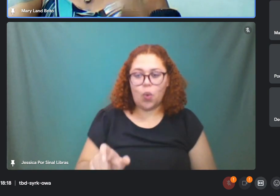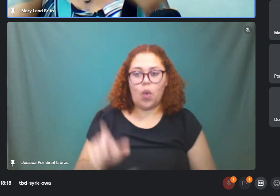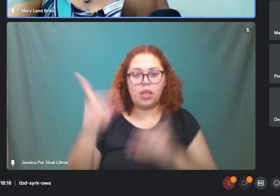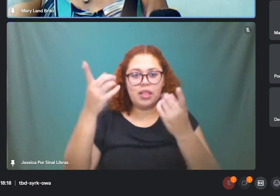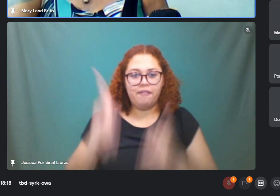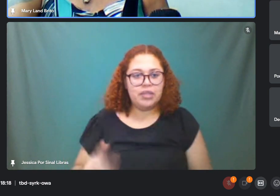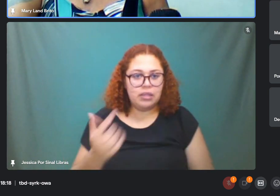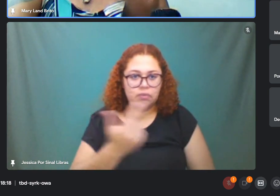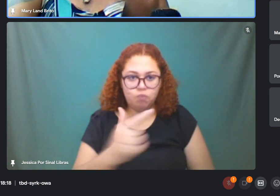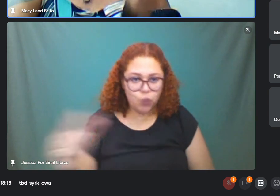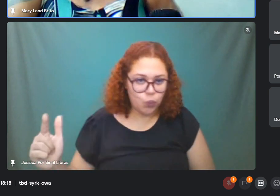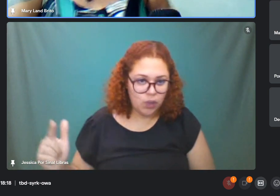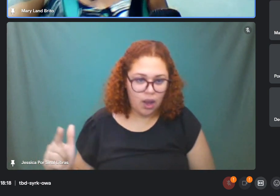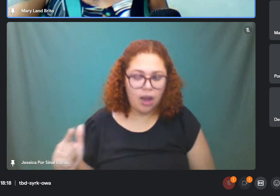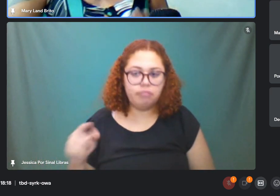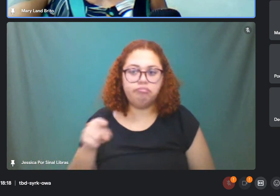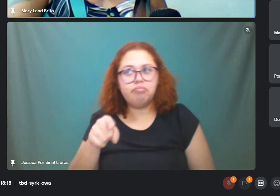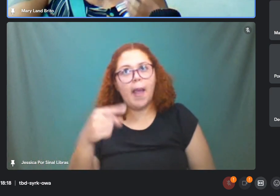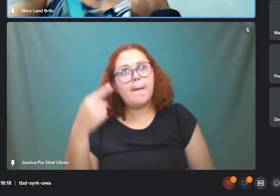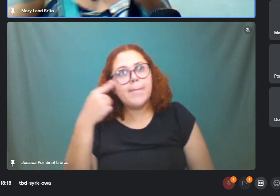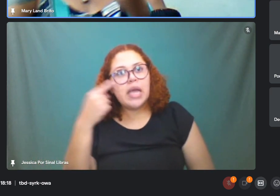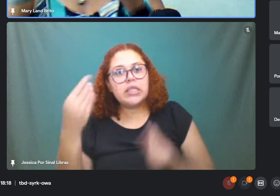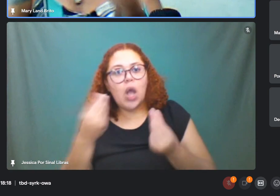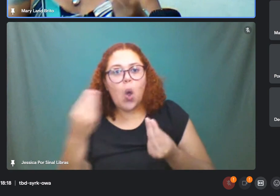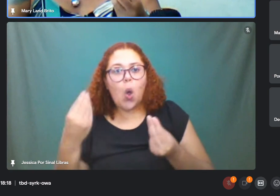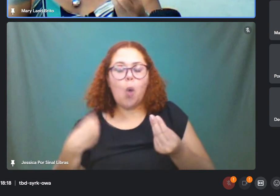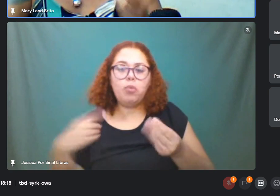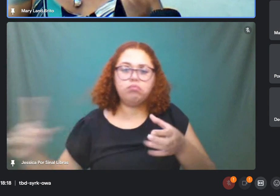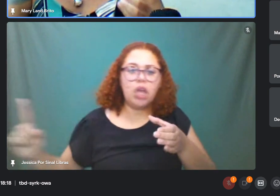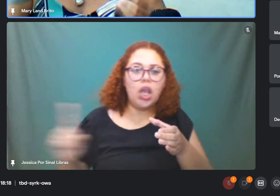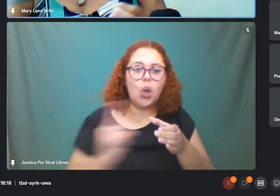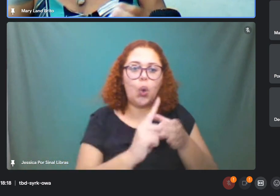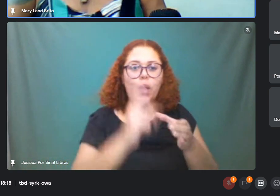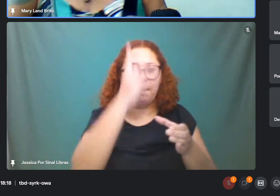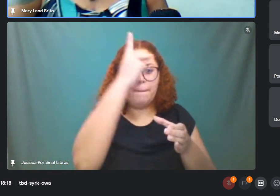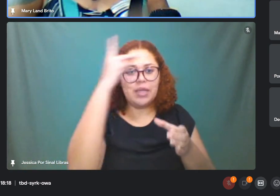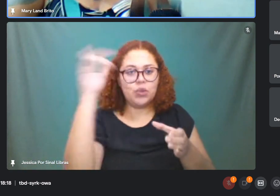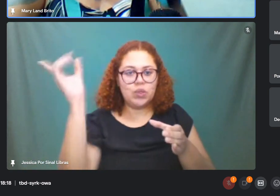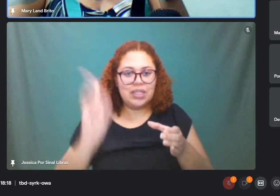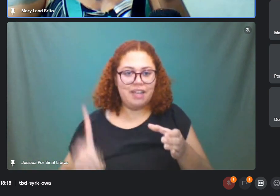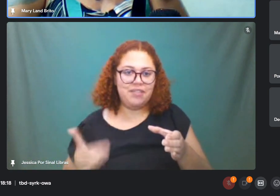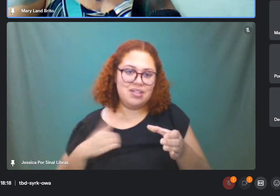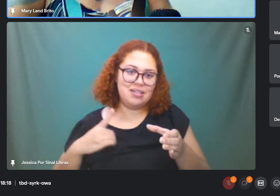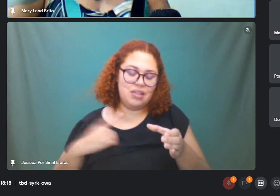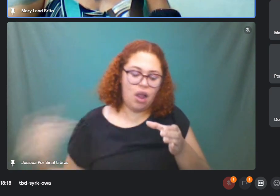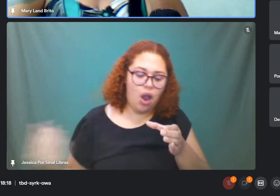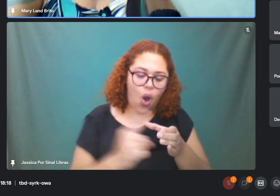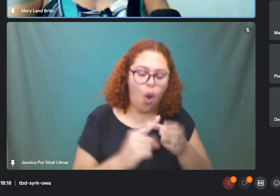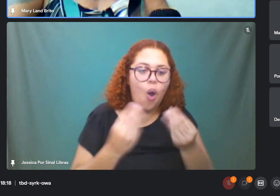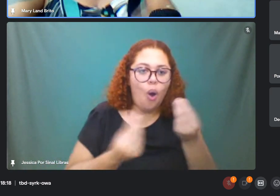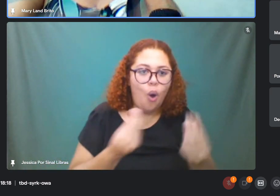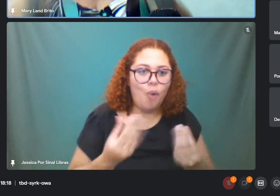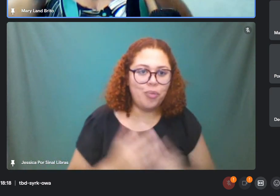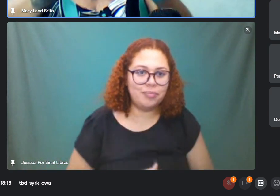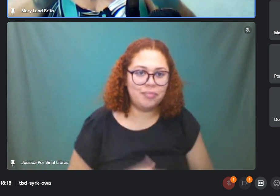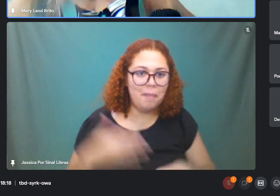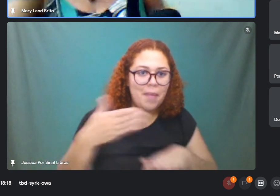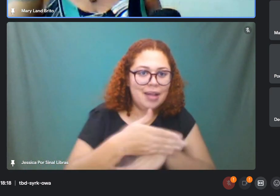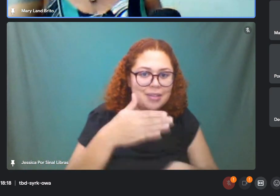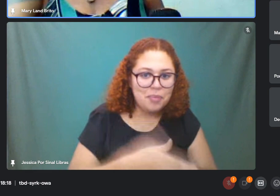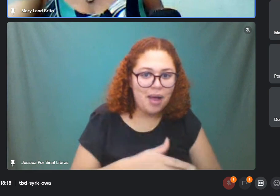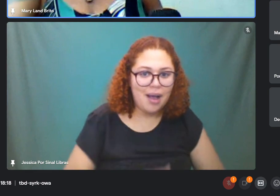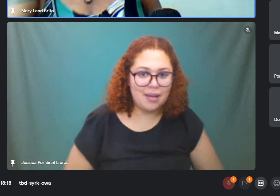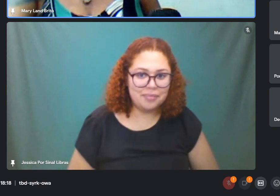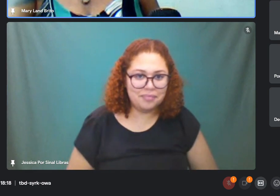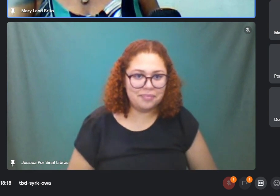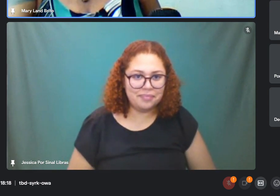ou pensar nesse público, que pode ir depois especificamente, Catarina, por exemplo, no Instituto de Cegos, e chega lá e diz, ei, eu sou artista visual,